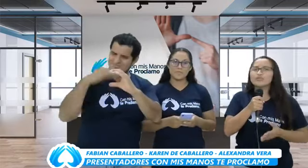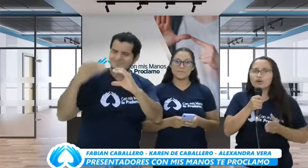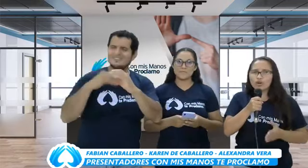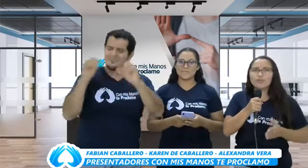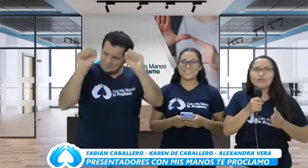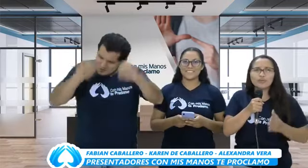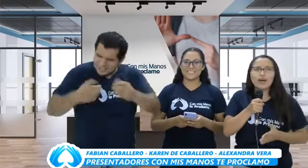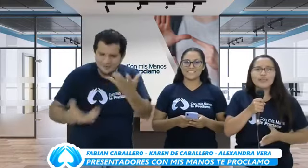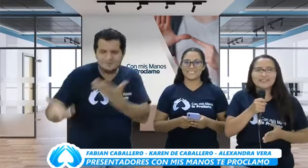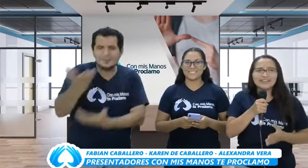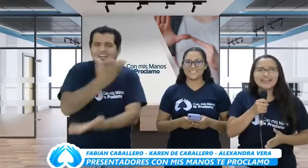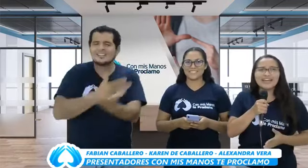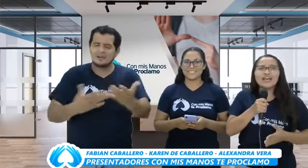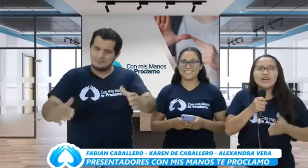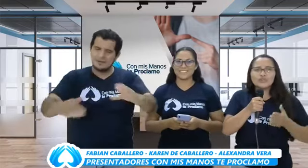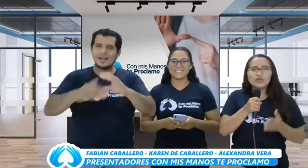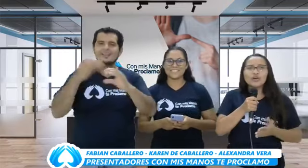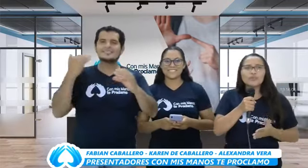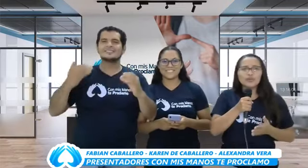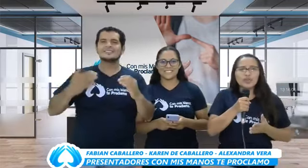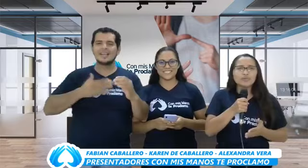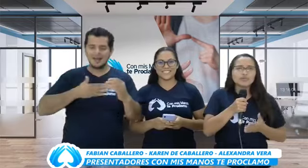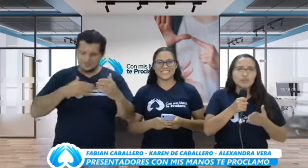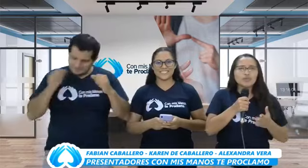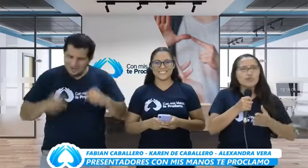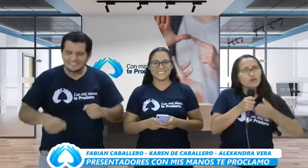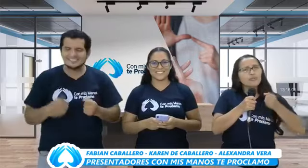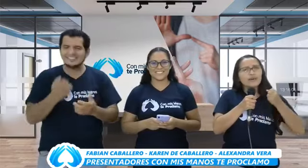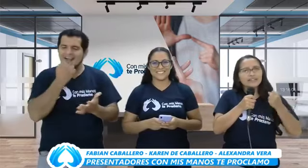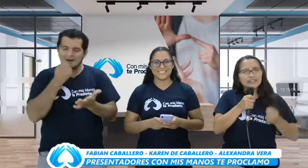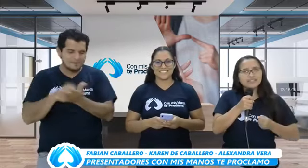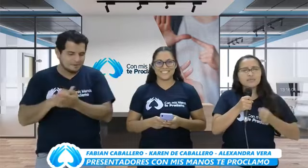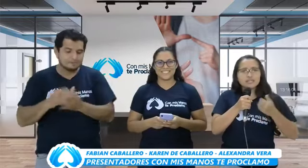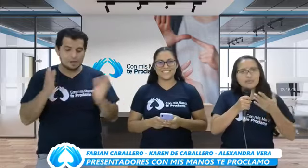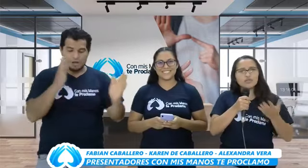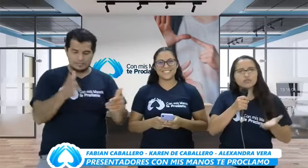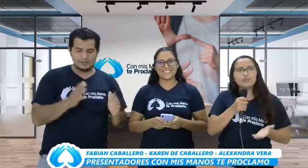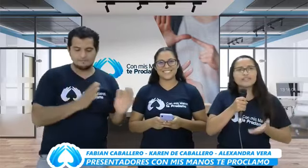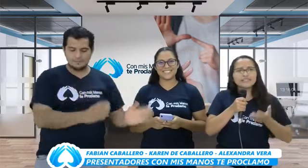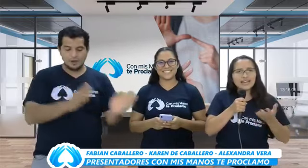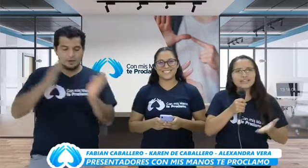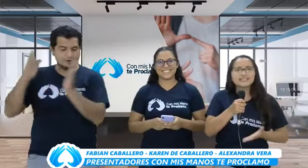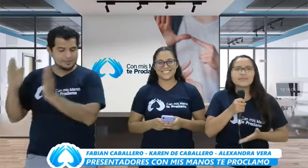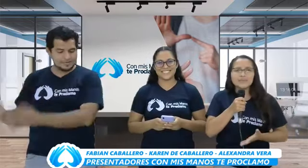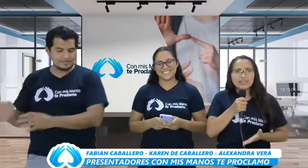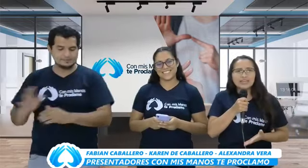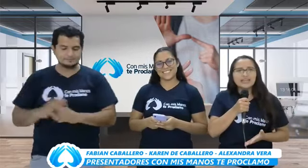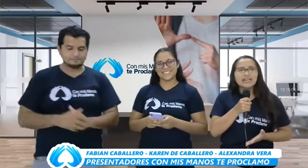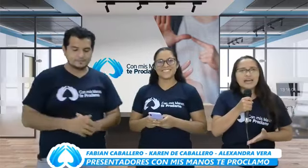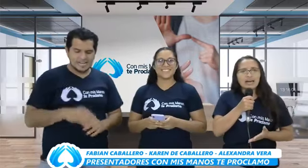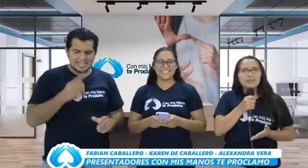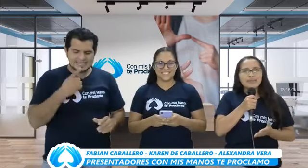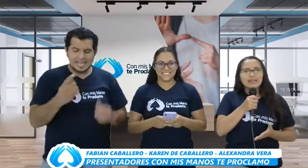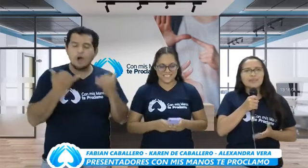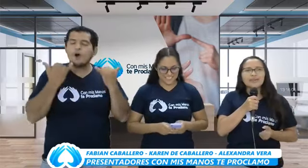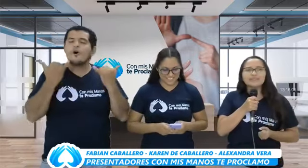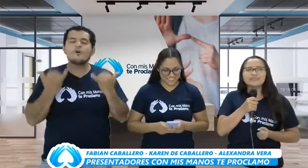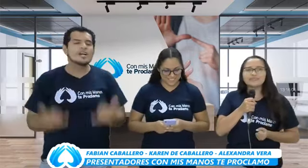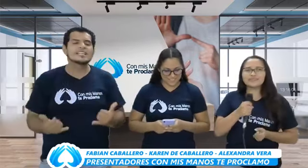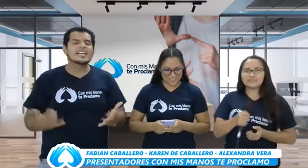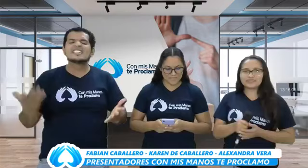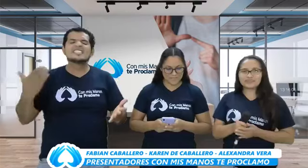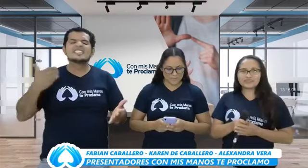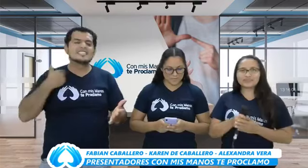hermoso salmo. Todos podemos aprender, todos podemos compartir también, enviando sus mensajes también. Amén,